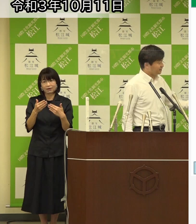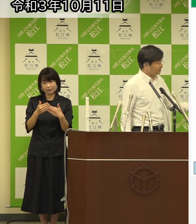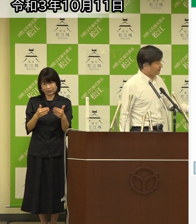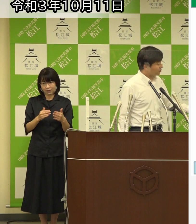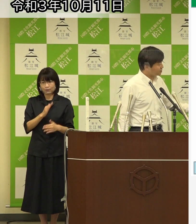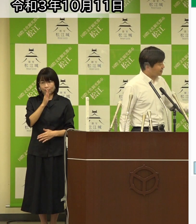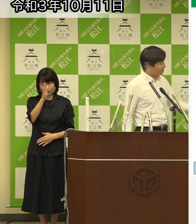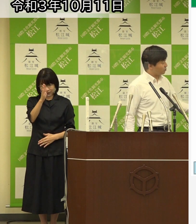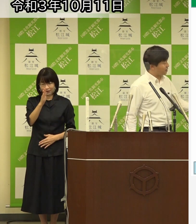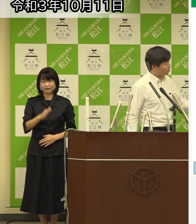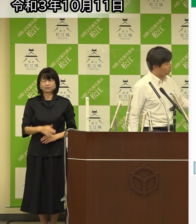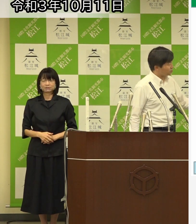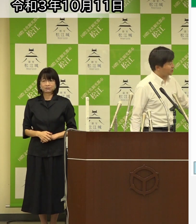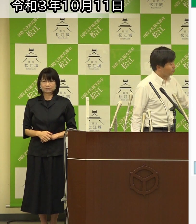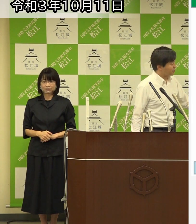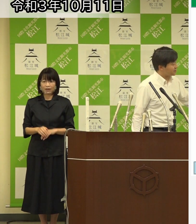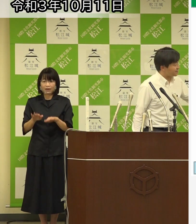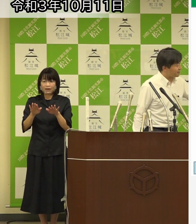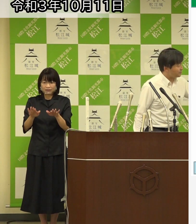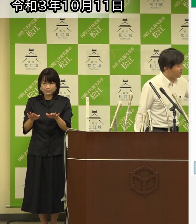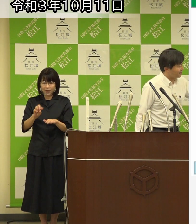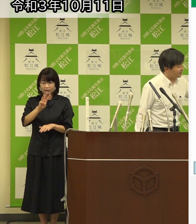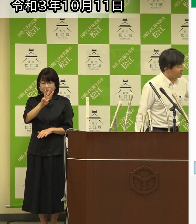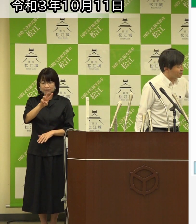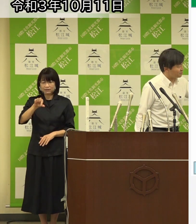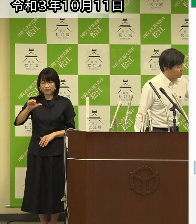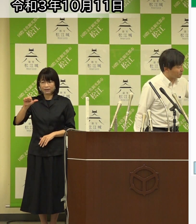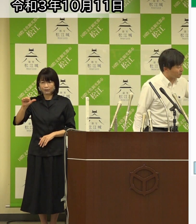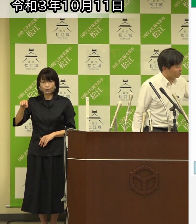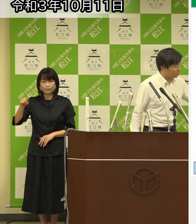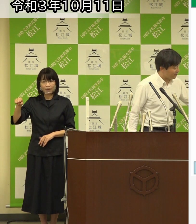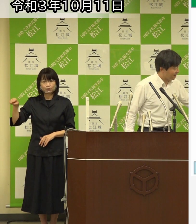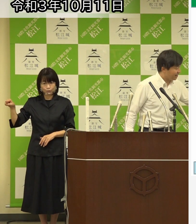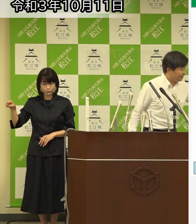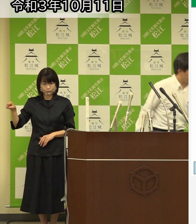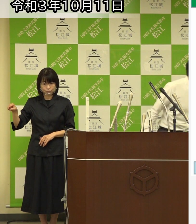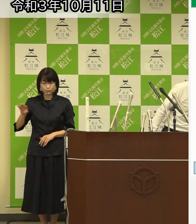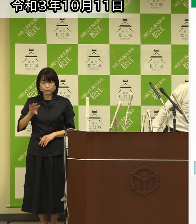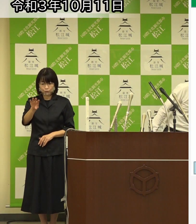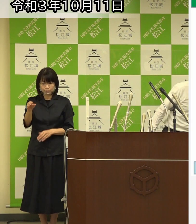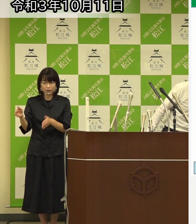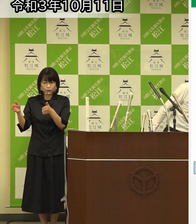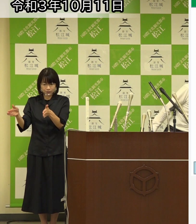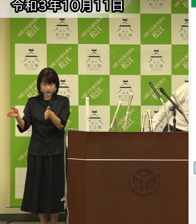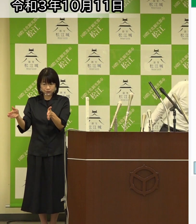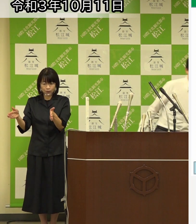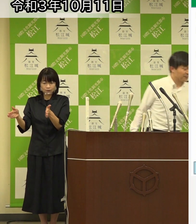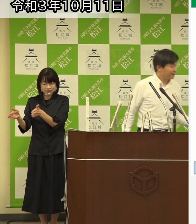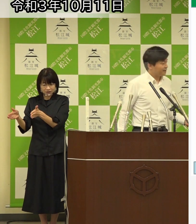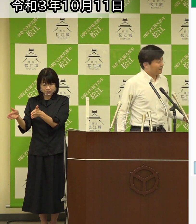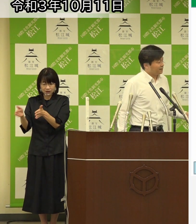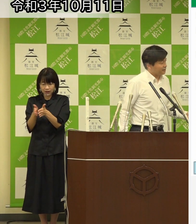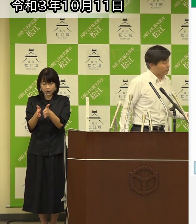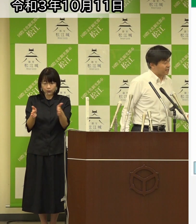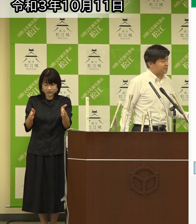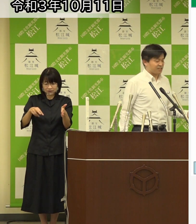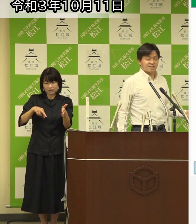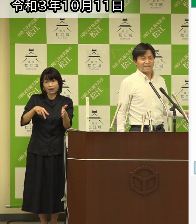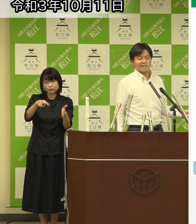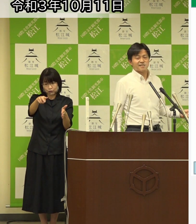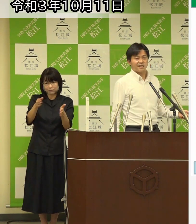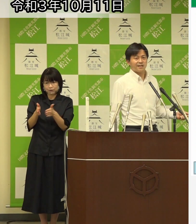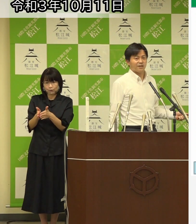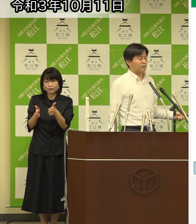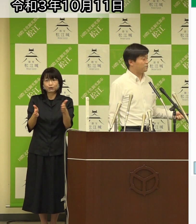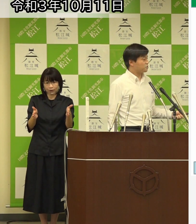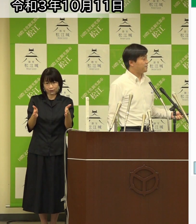ます。現行 3.5 メートルの車道をですね、3メーターに縮めることによって、歩道の部分といいますか、そういったキッチン